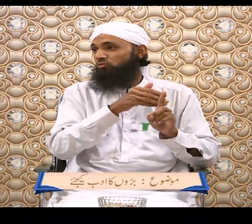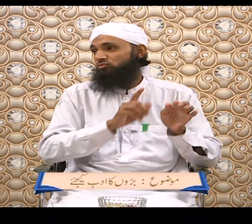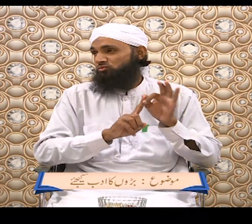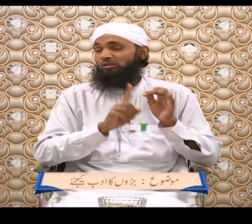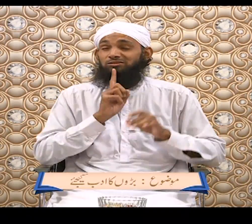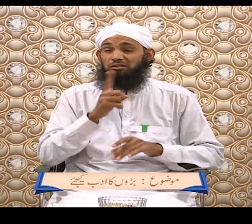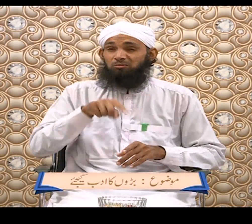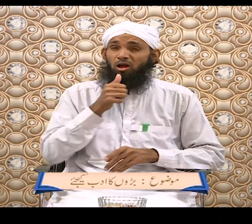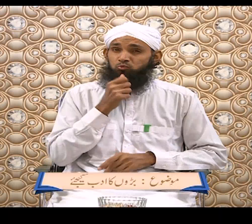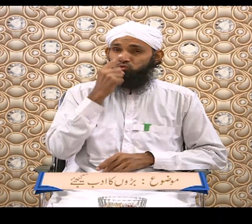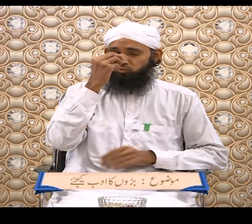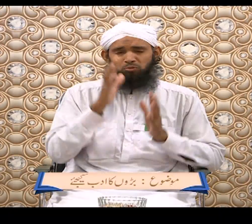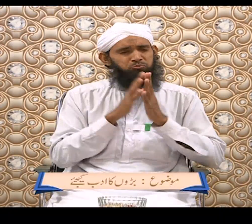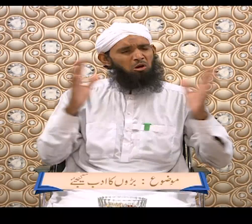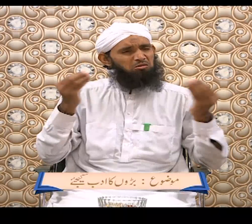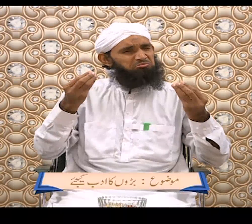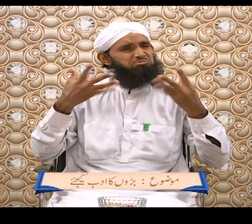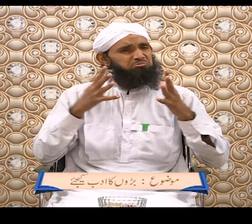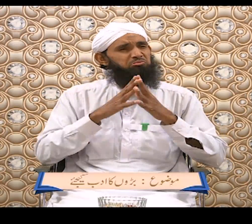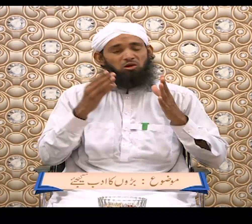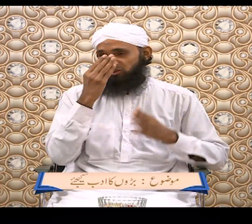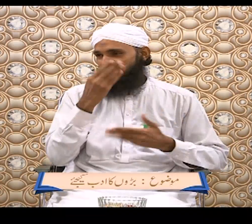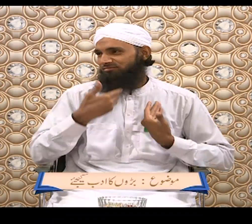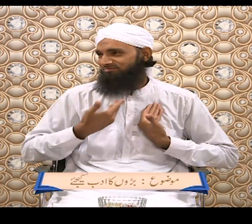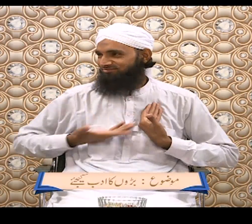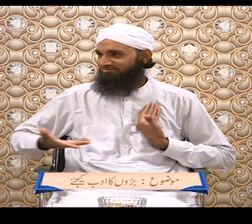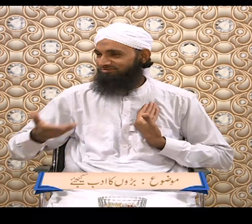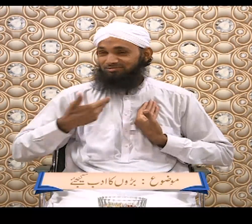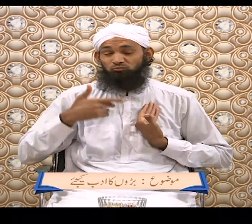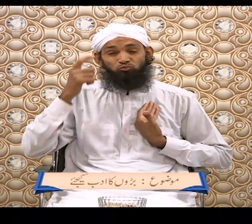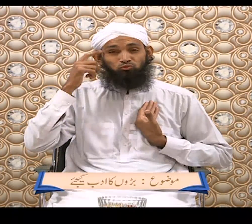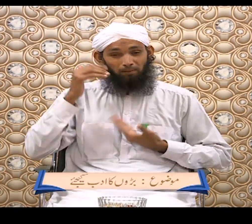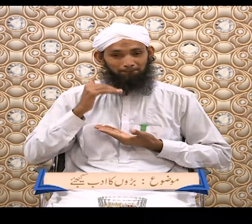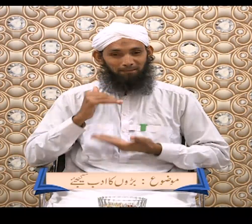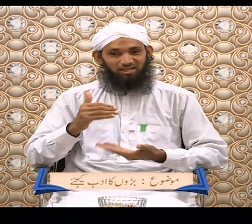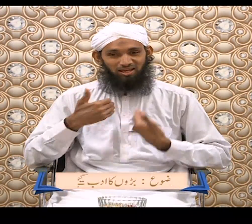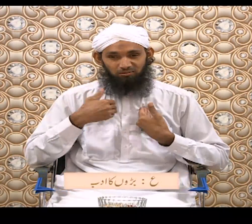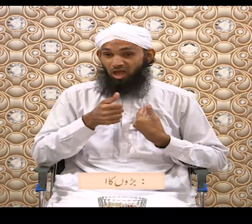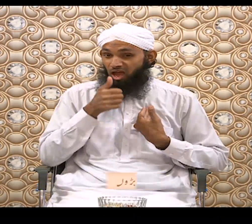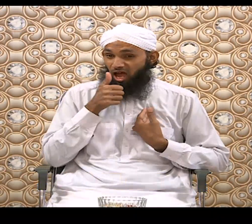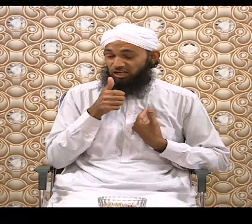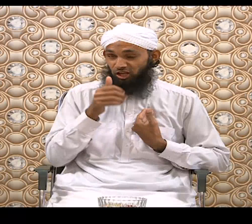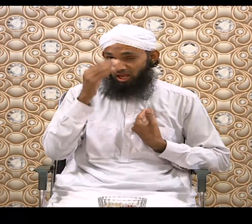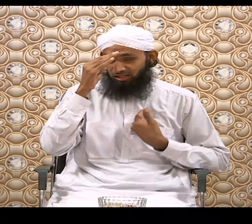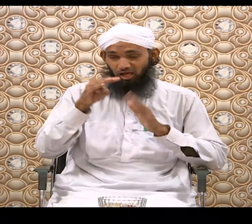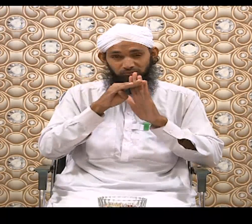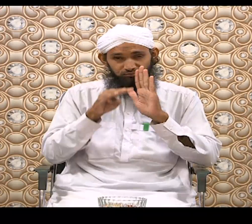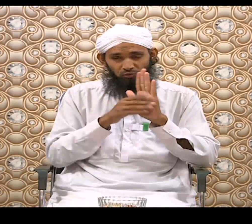ہم پر بے حد احسانات ہیں انہوں نے پائدائش کے بعد ہماری اچھی پرورش کی کبھی بیمار